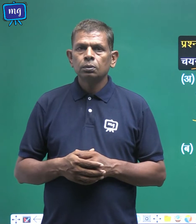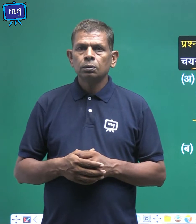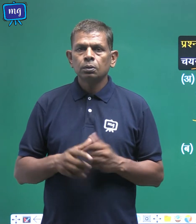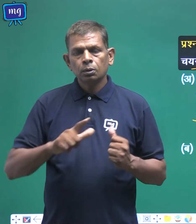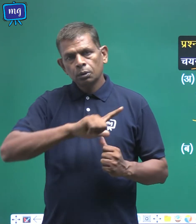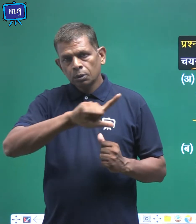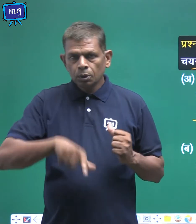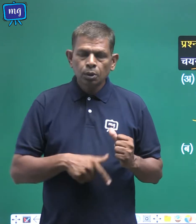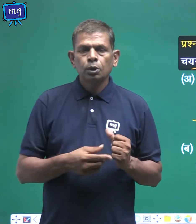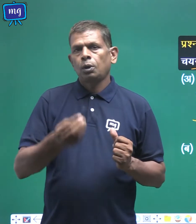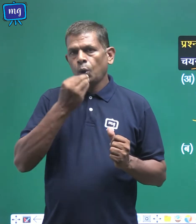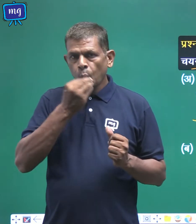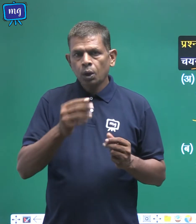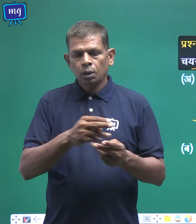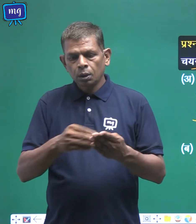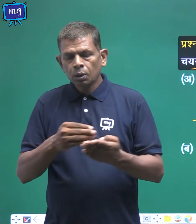सभी पोषक तत्व